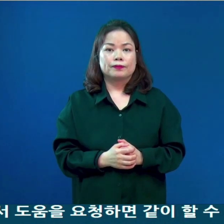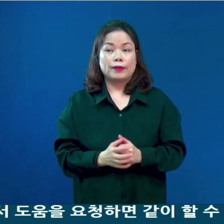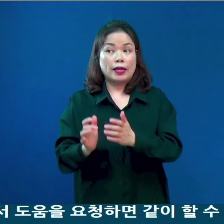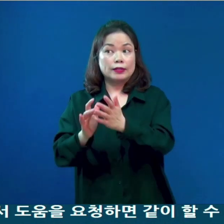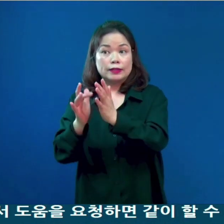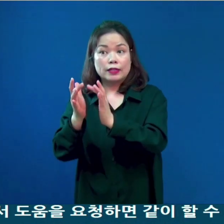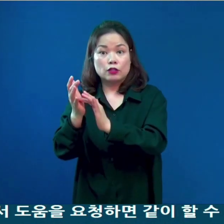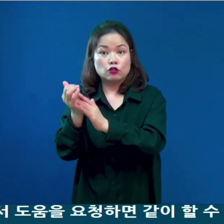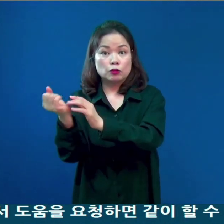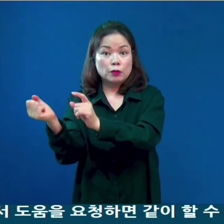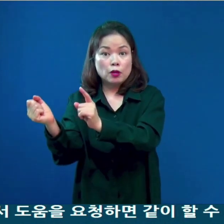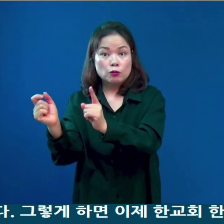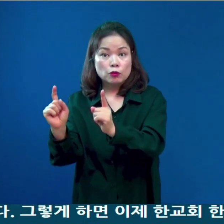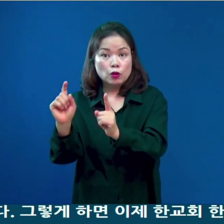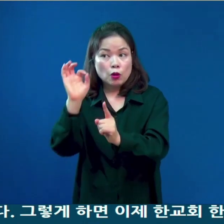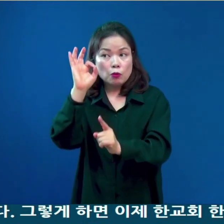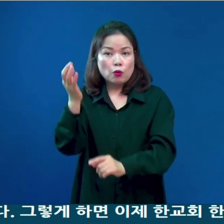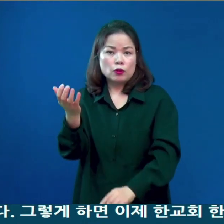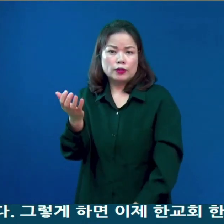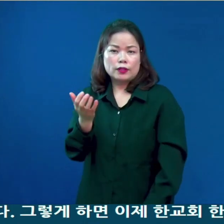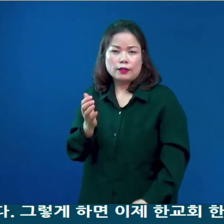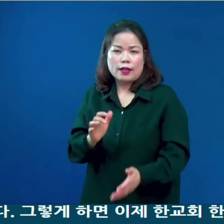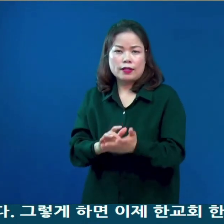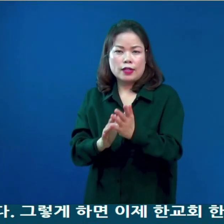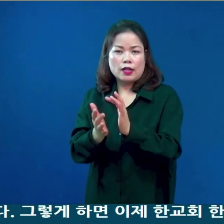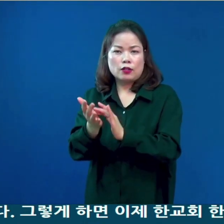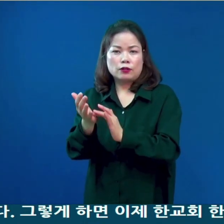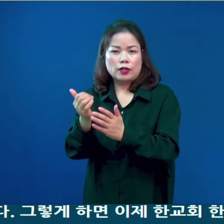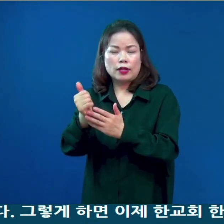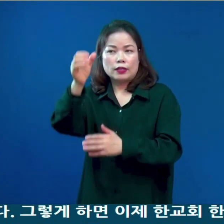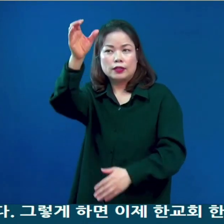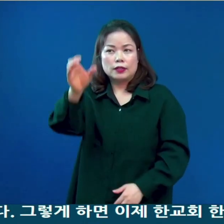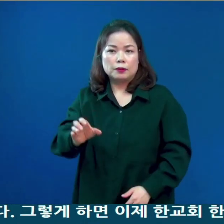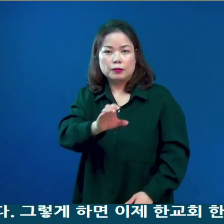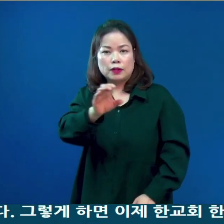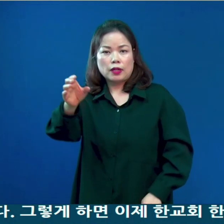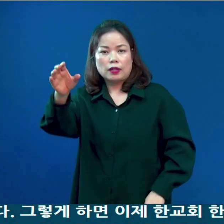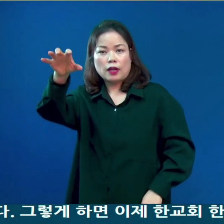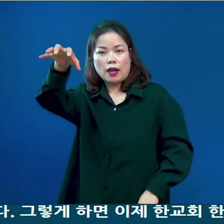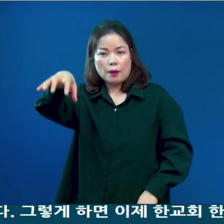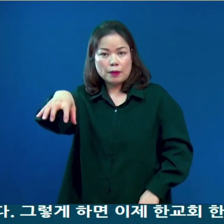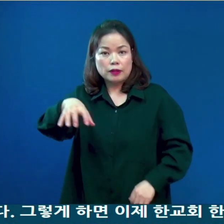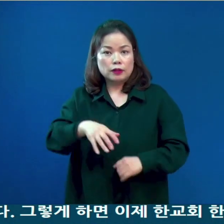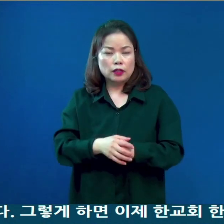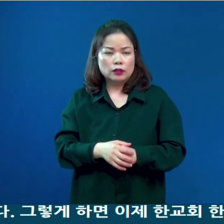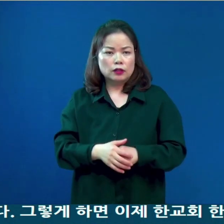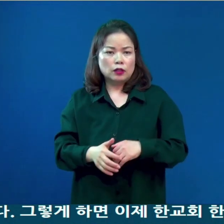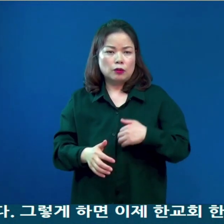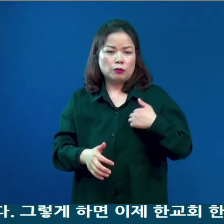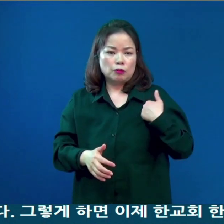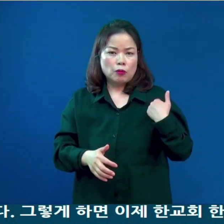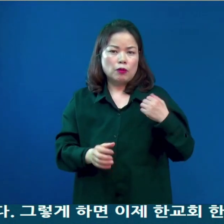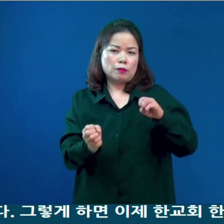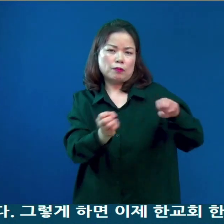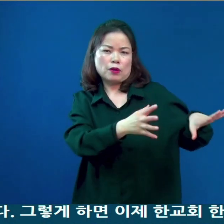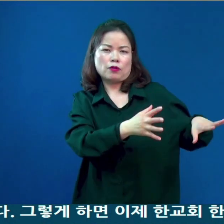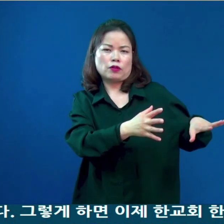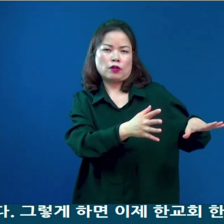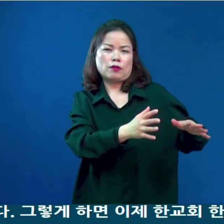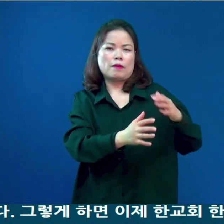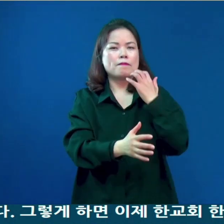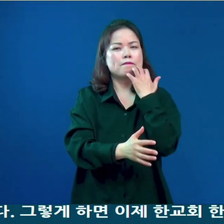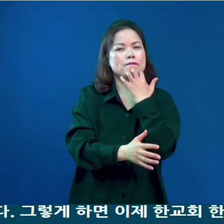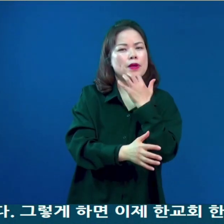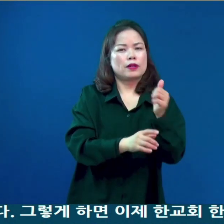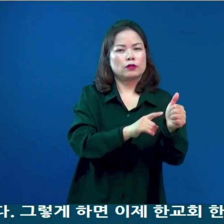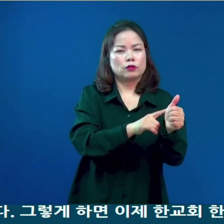예수님의 부활을 보기 전에 예수님의 십자가 앞에서 예수님을 부인했던 베드로,